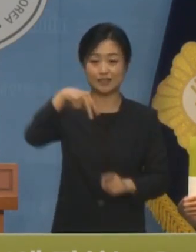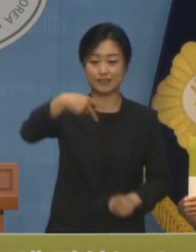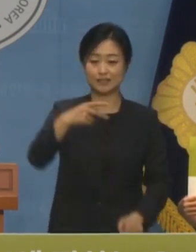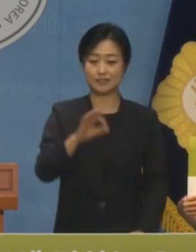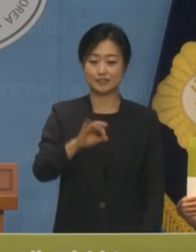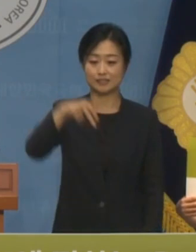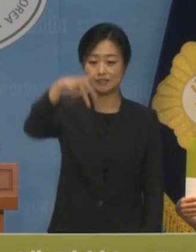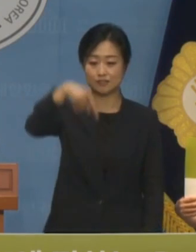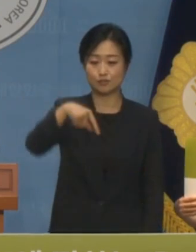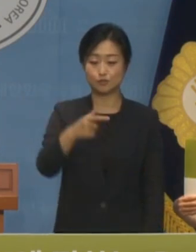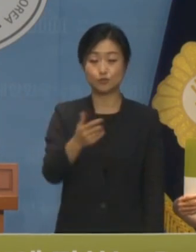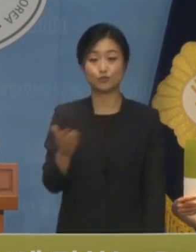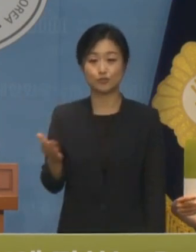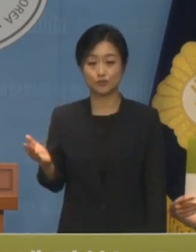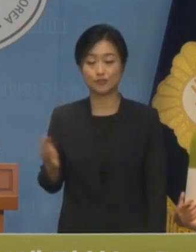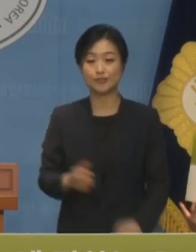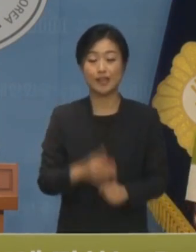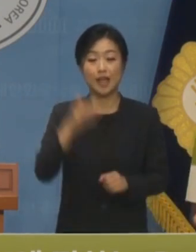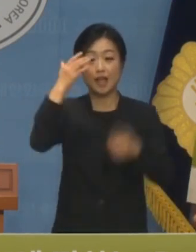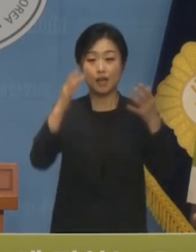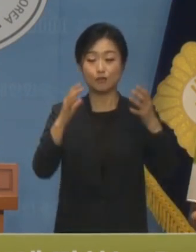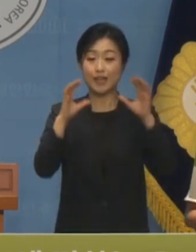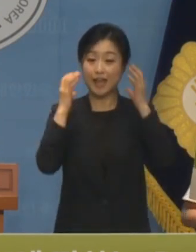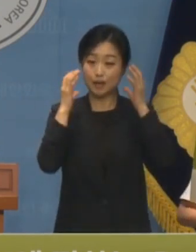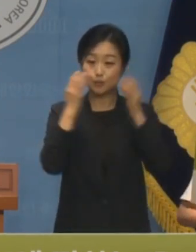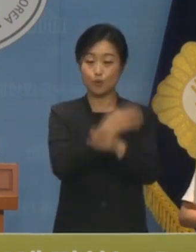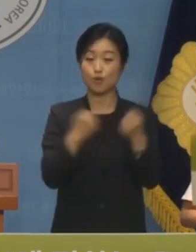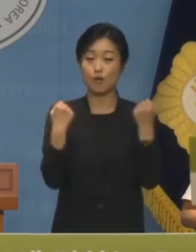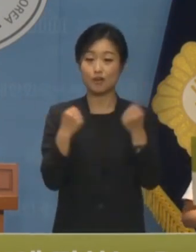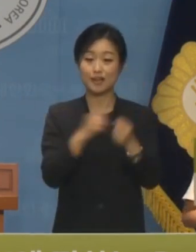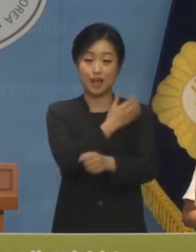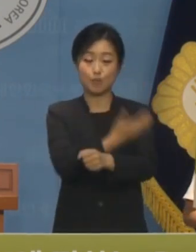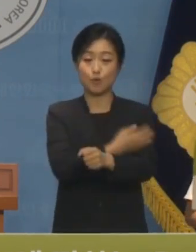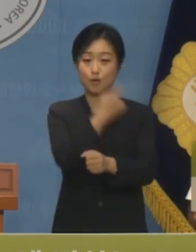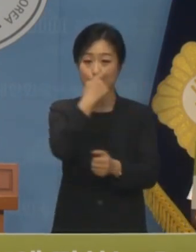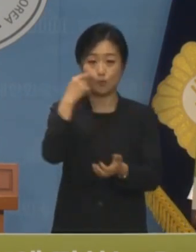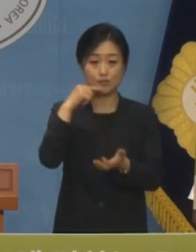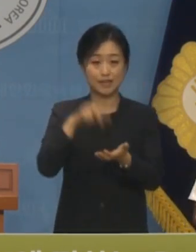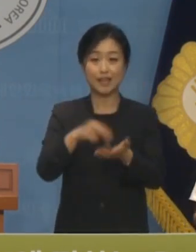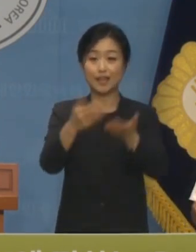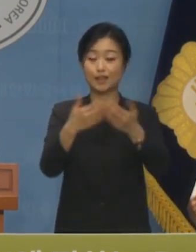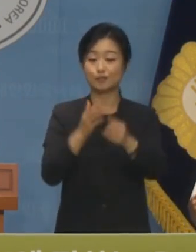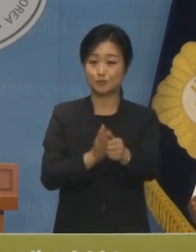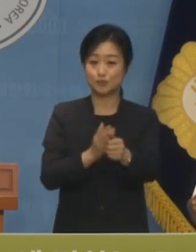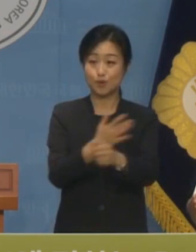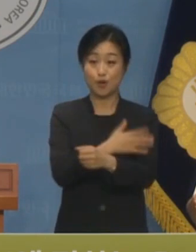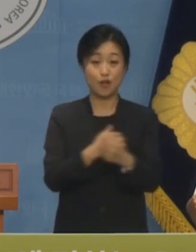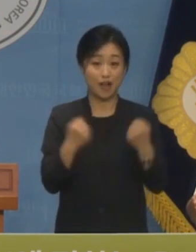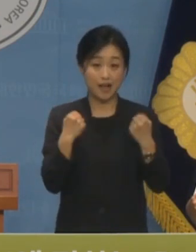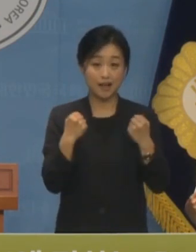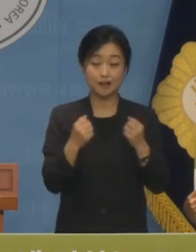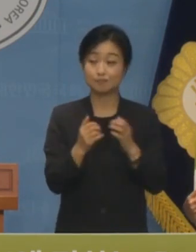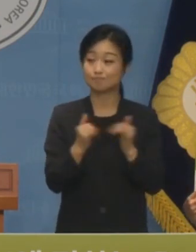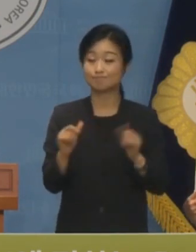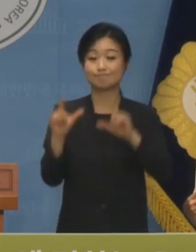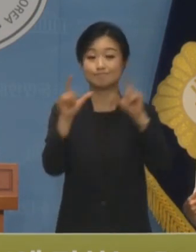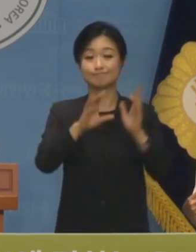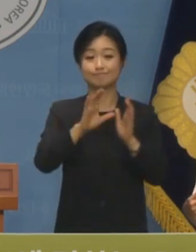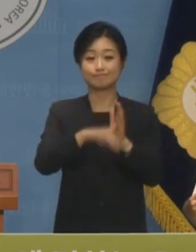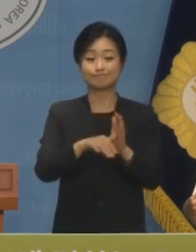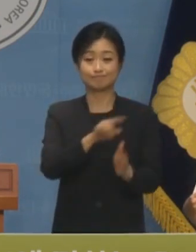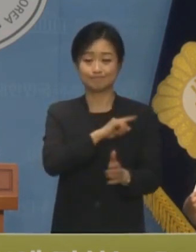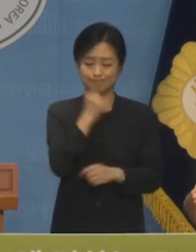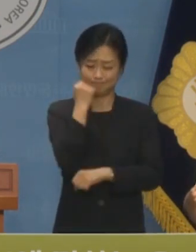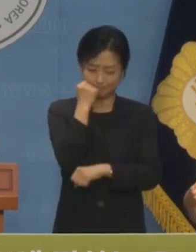합니다. 대한민국 아동들의 건강권을 보장해 주십시오. 건강은 모든 사람이 살아가는 데 있어